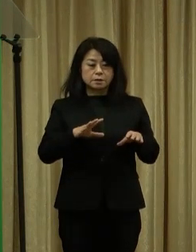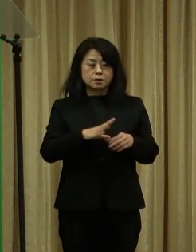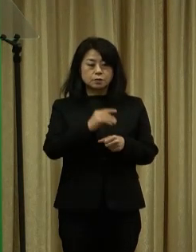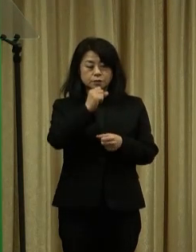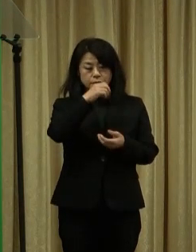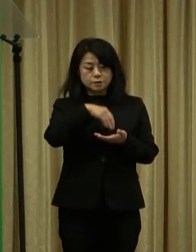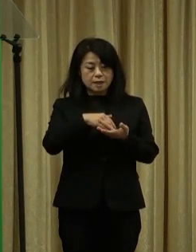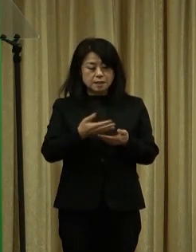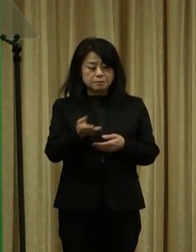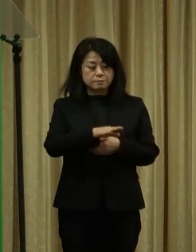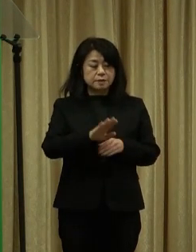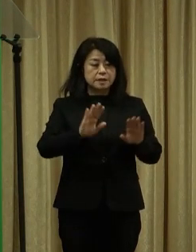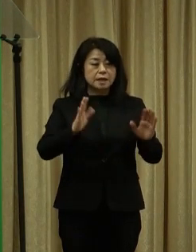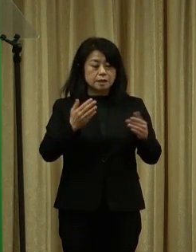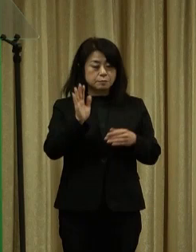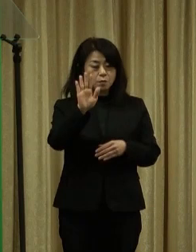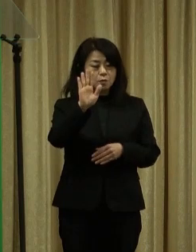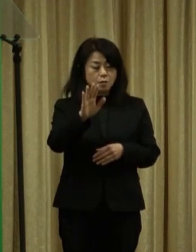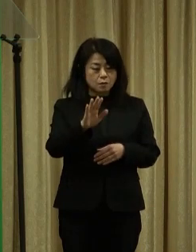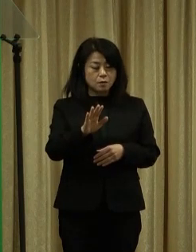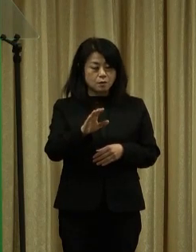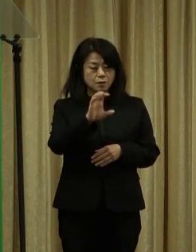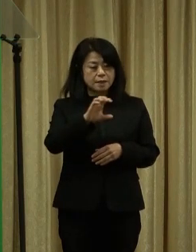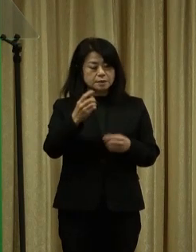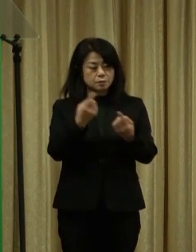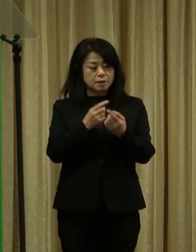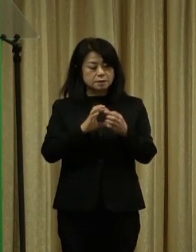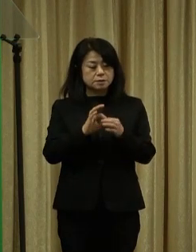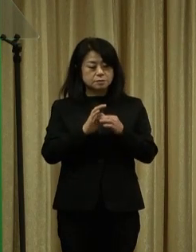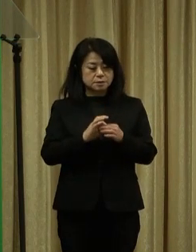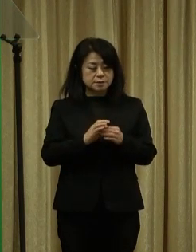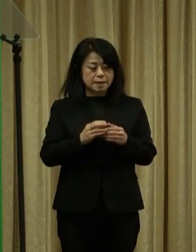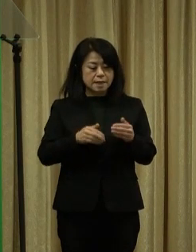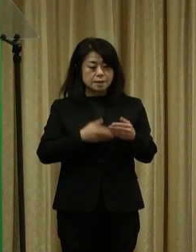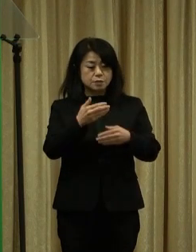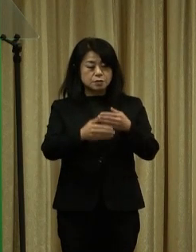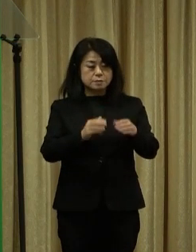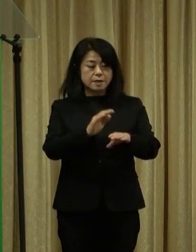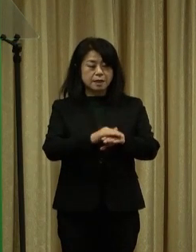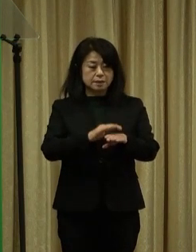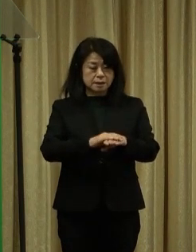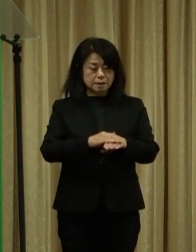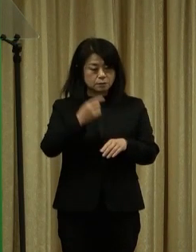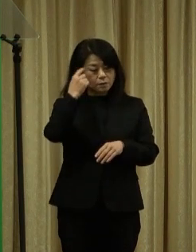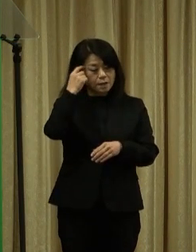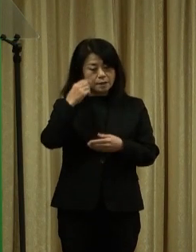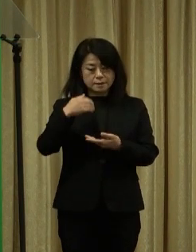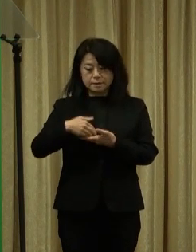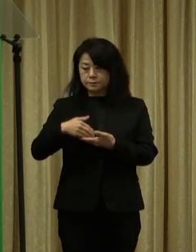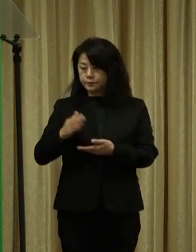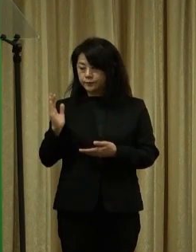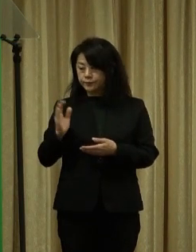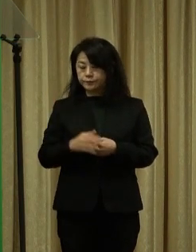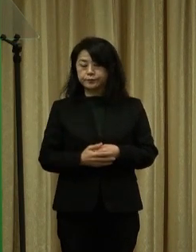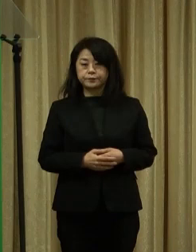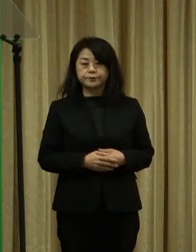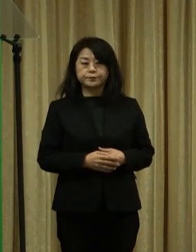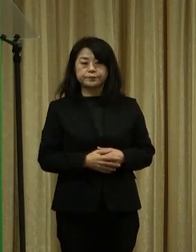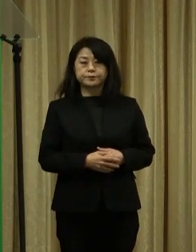が、今後どのように進めていかれるのかというようなところとか含めた、お考えをお聞かせいただけないでしょうか。